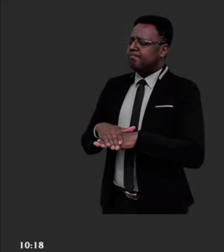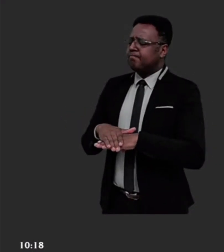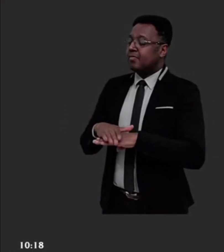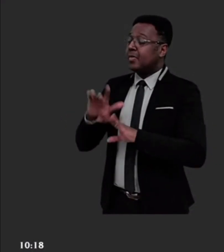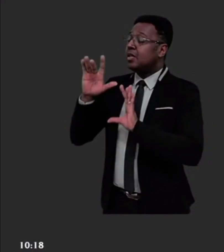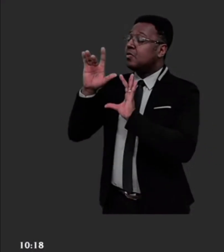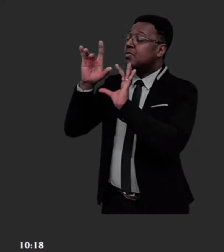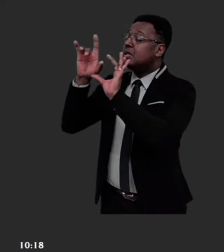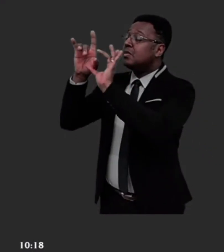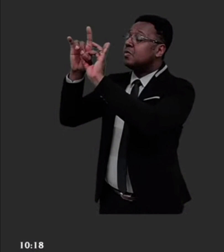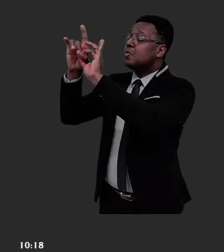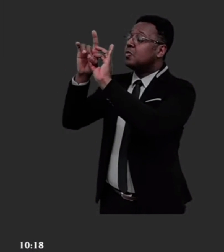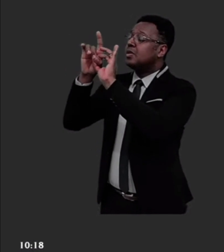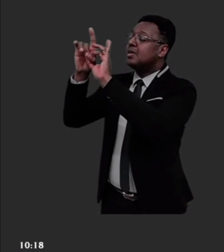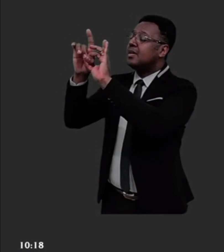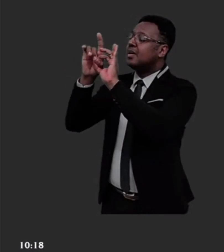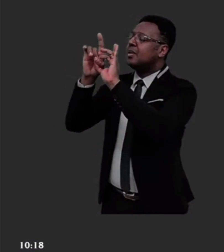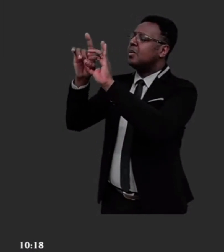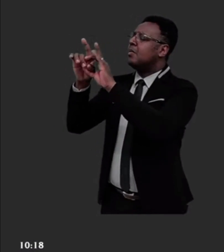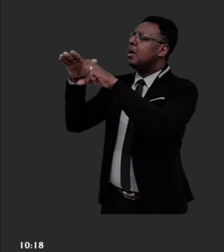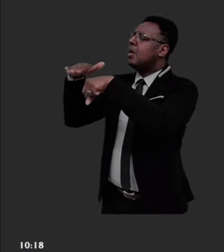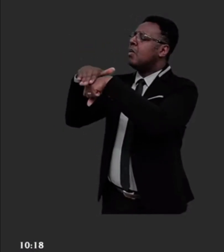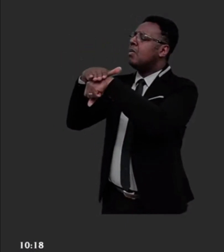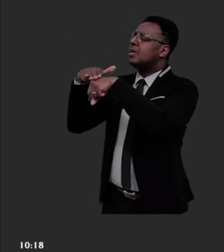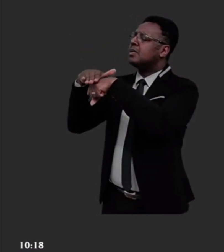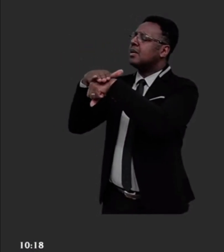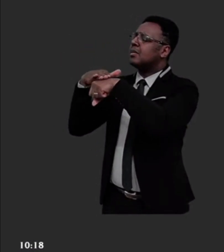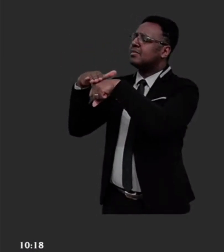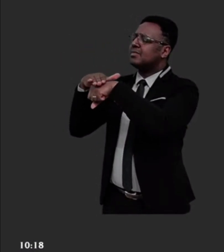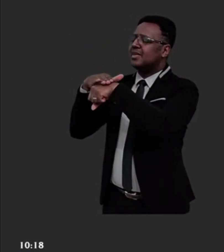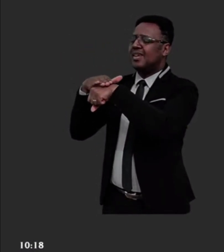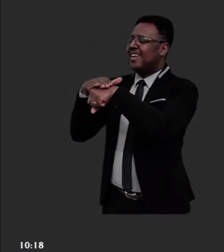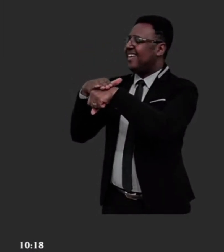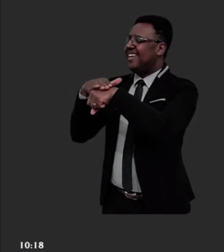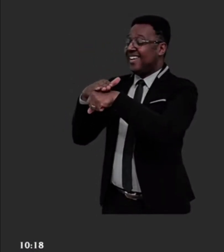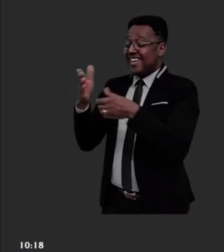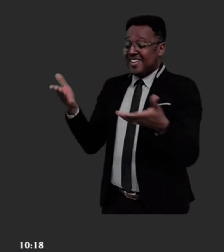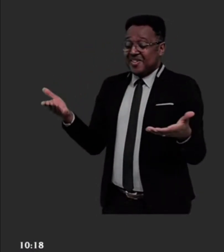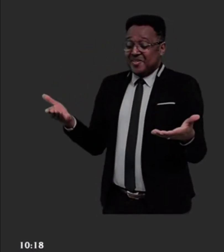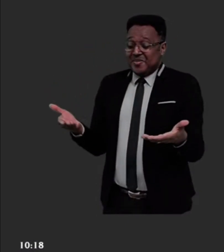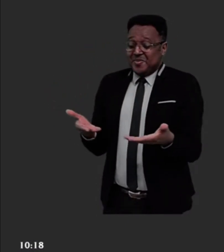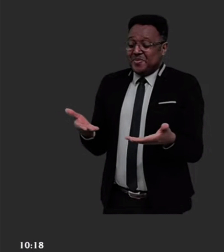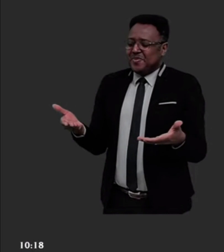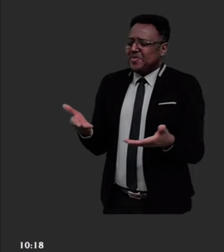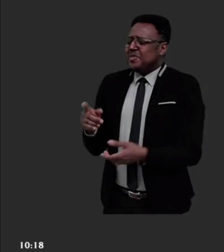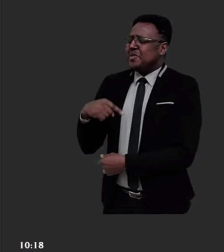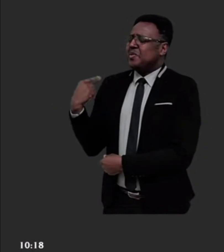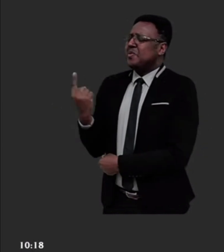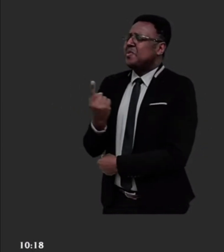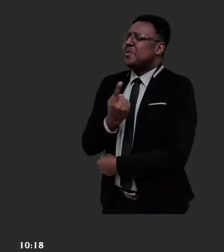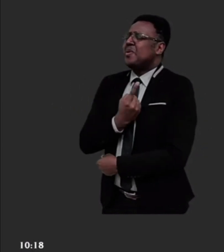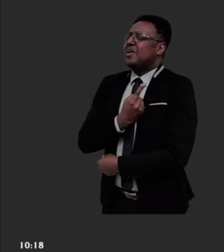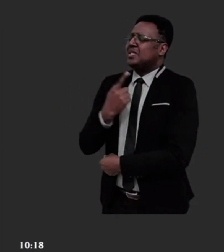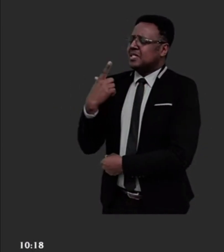início desta manhã. Temos o privilégio, por motivo do sacrifício de Jesus Cristo, teu Filho, tu